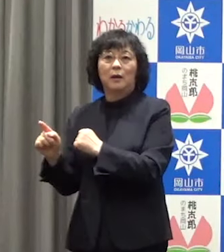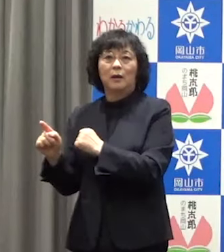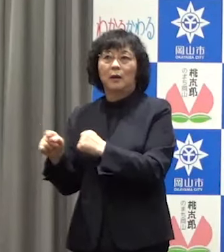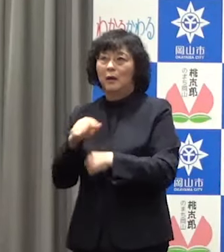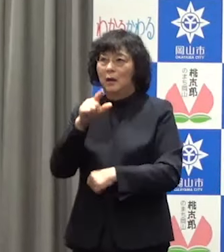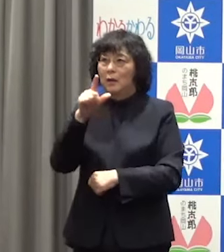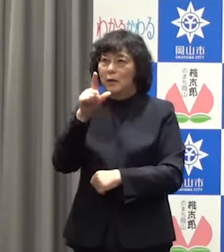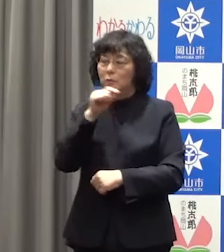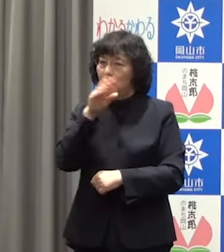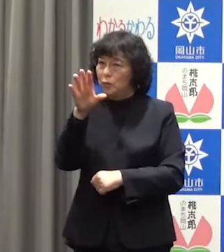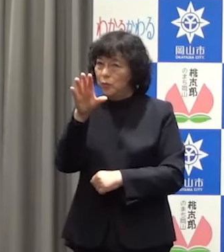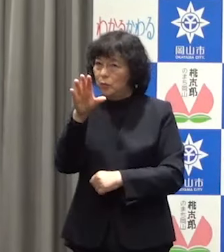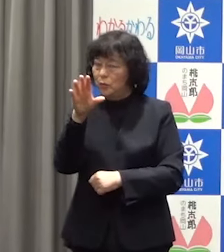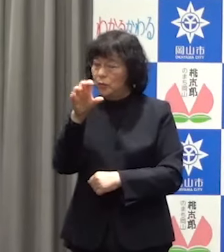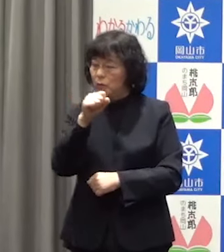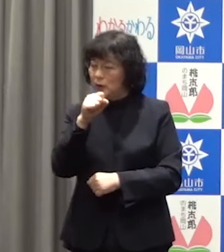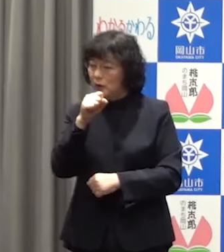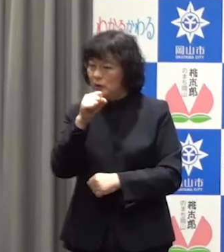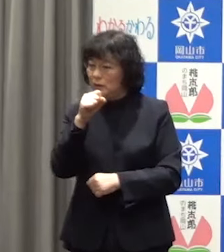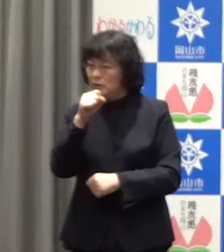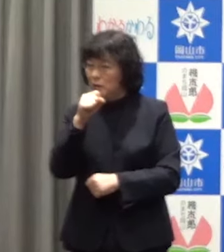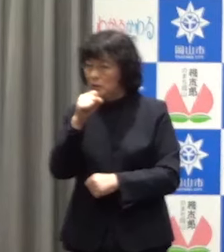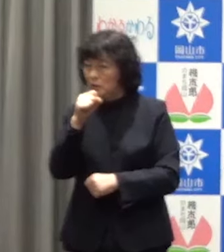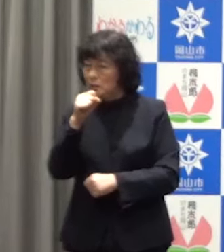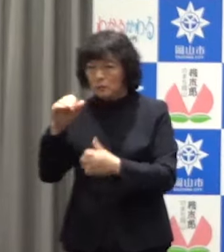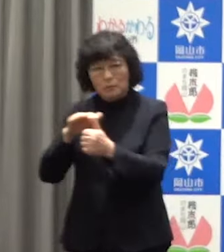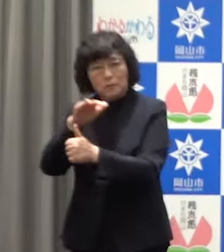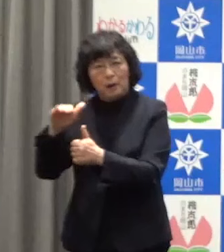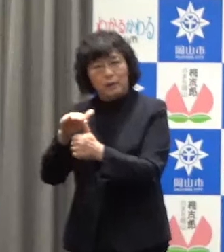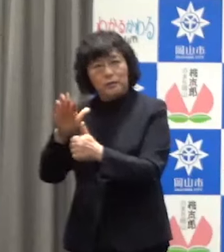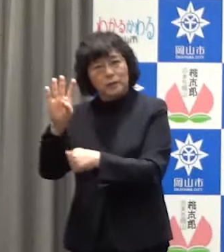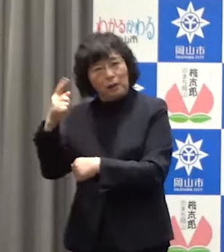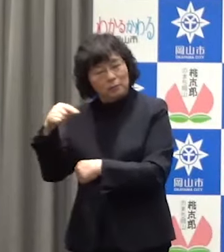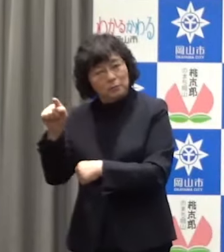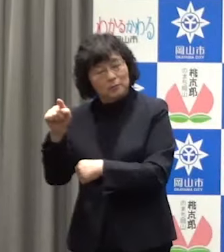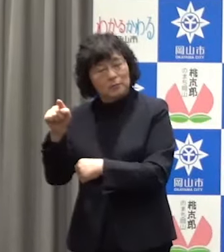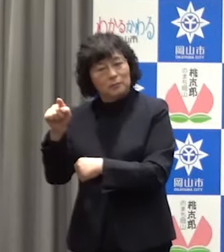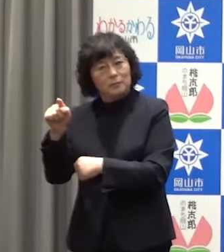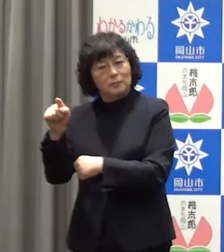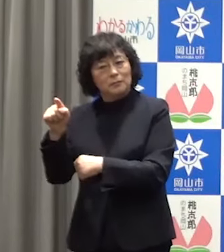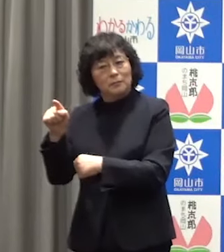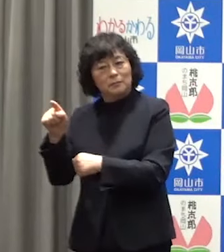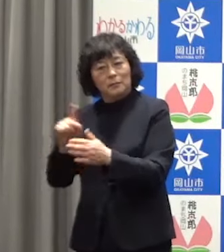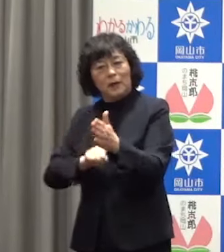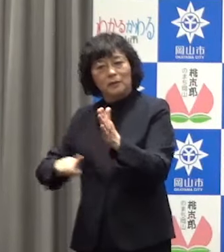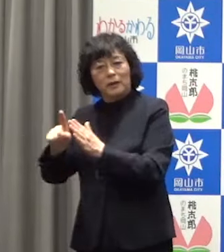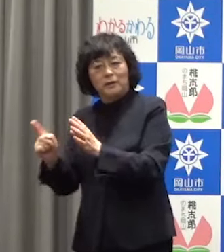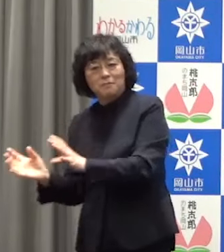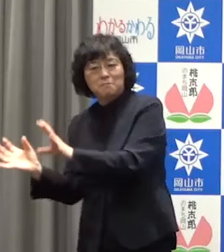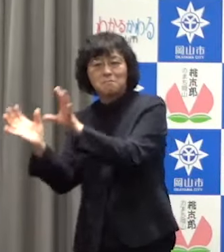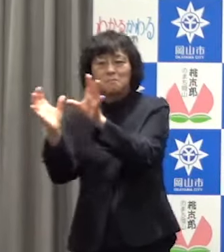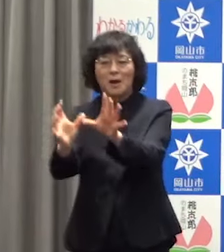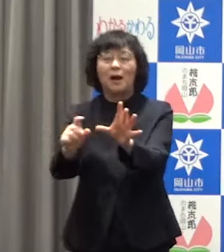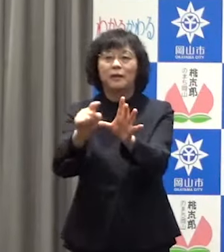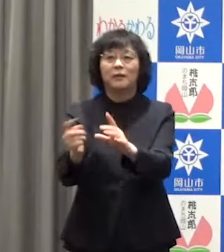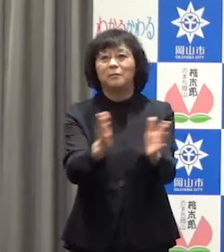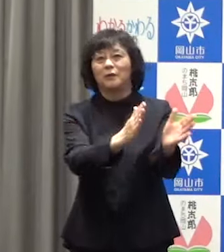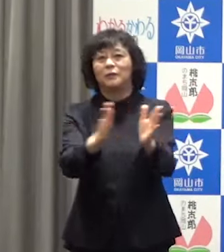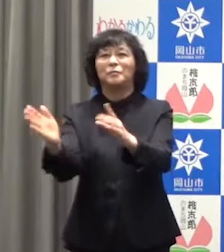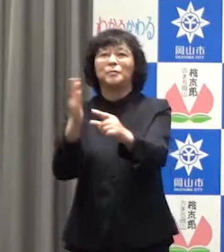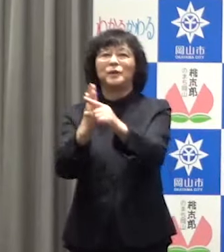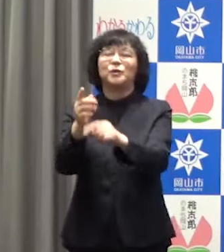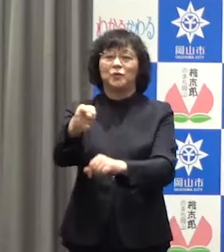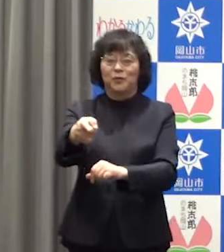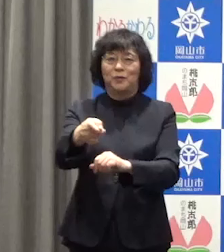だった、愛知ですね、愛知県が、まあ、入って今いろいろと段取りをしたりして、そうい